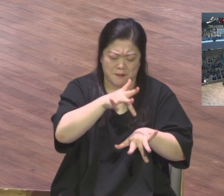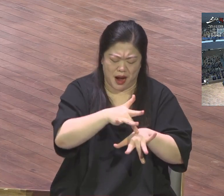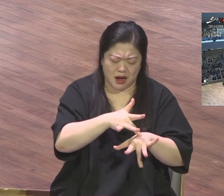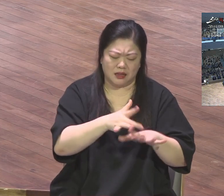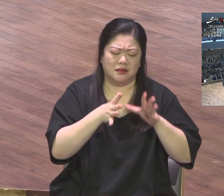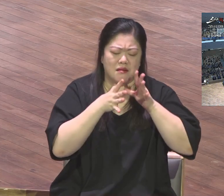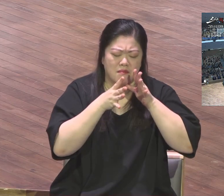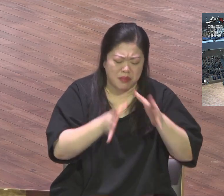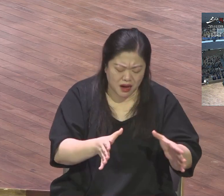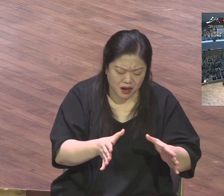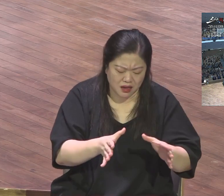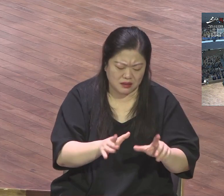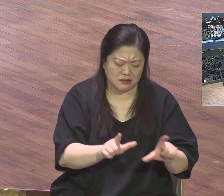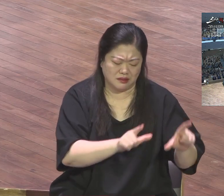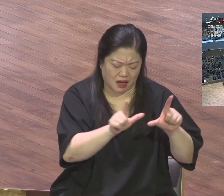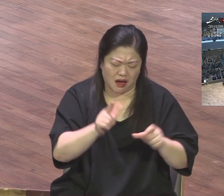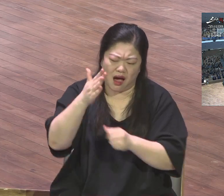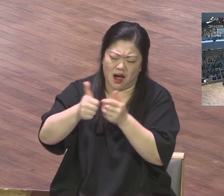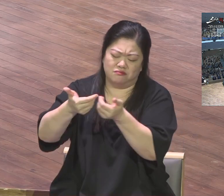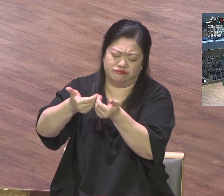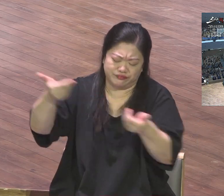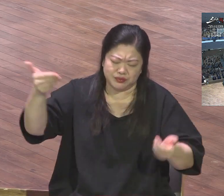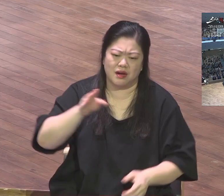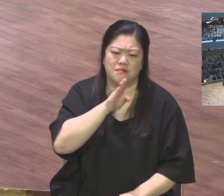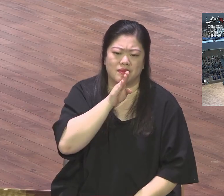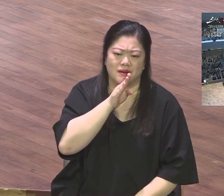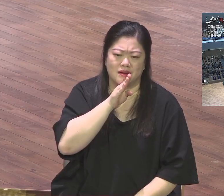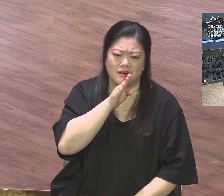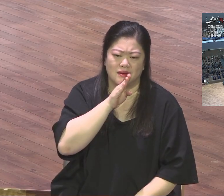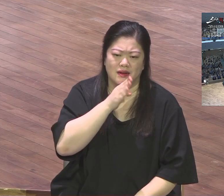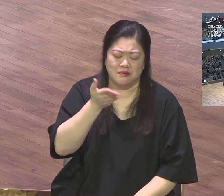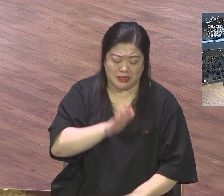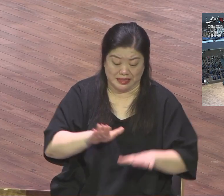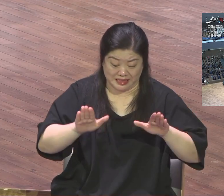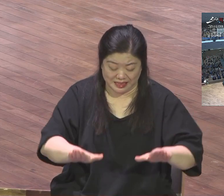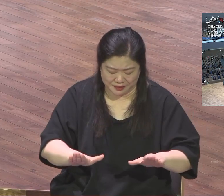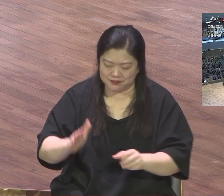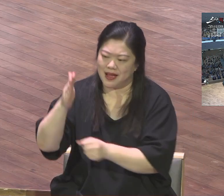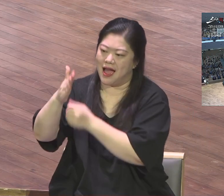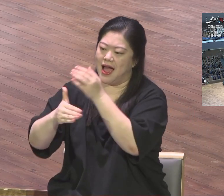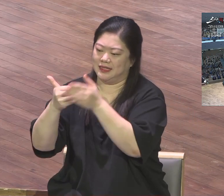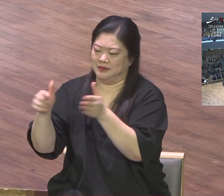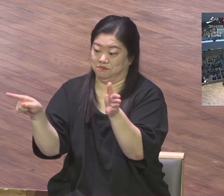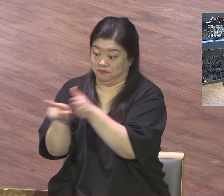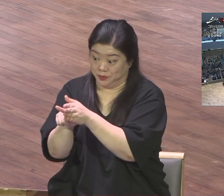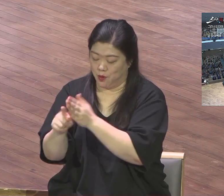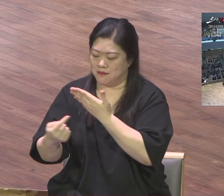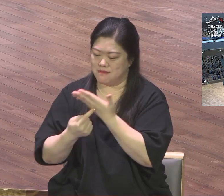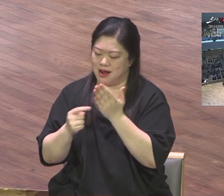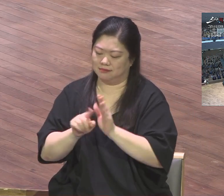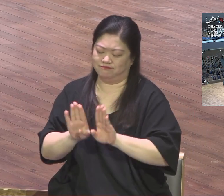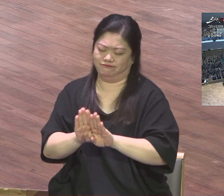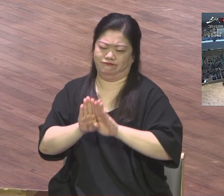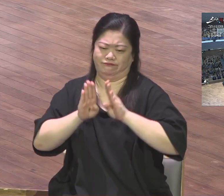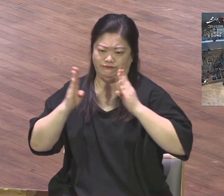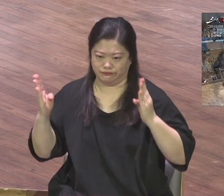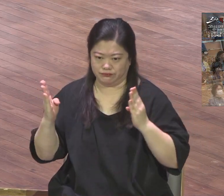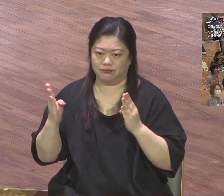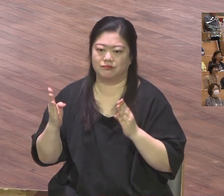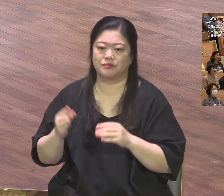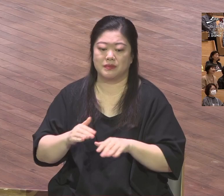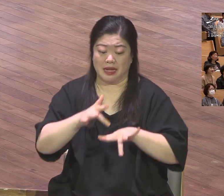멀리 떠났습니다. 이 시간 제 마음 문을 활짝 엽니다. 마귀의 일을